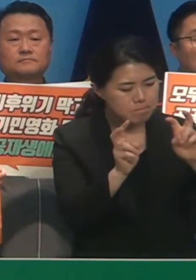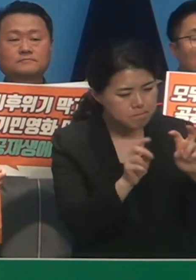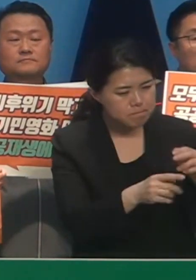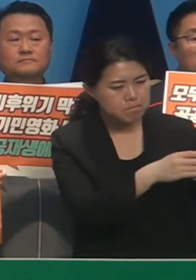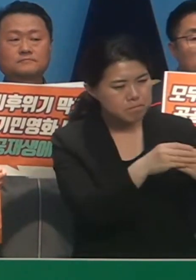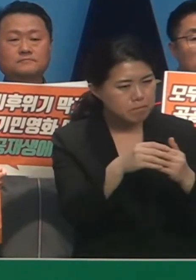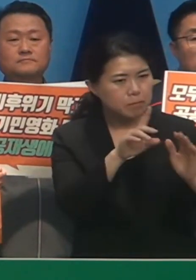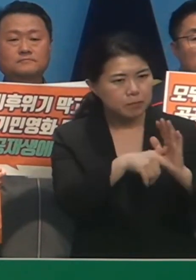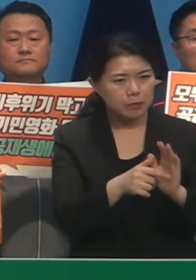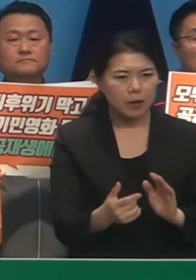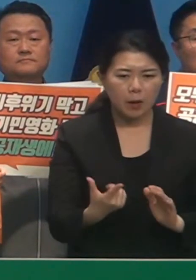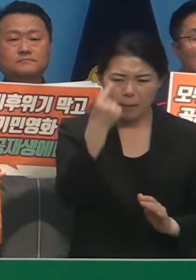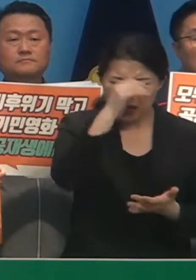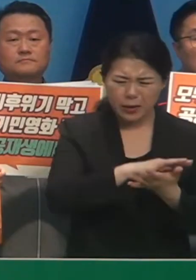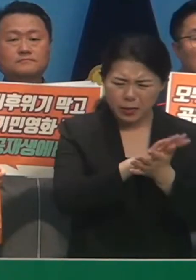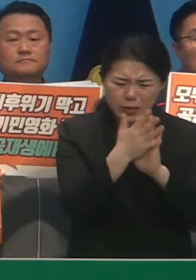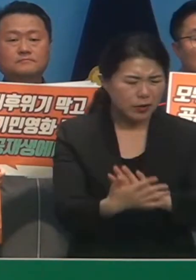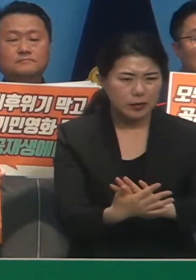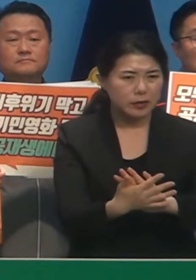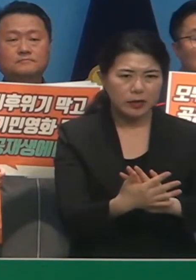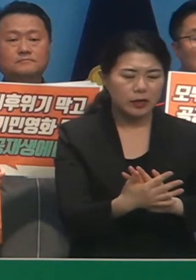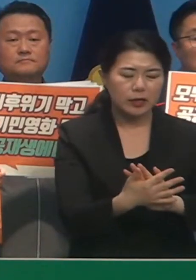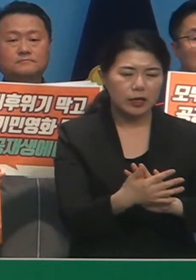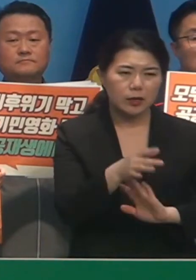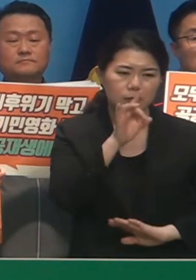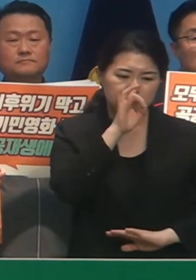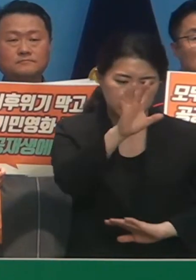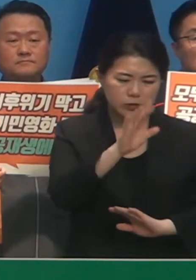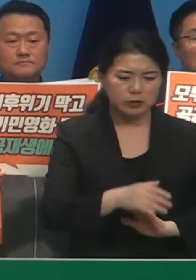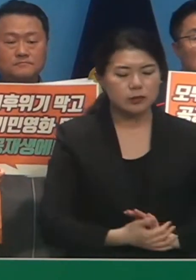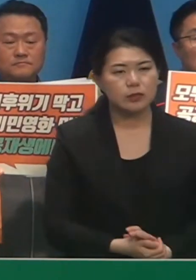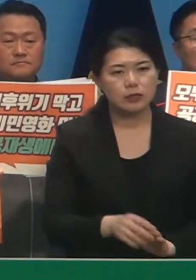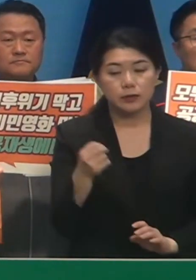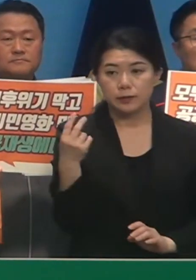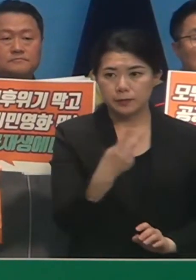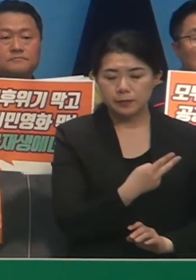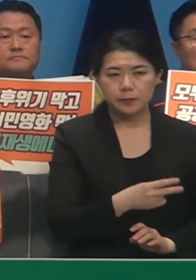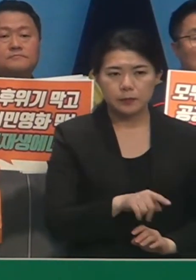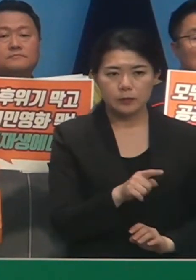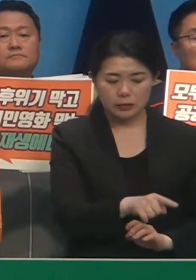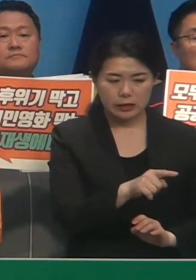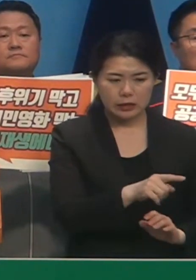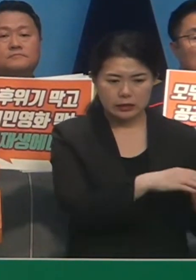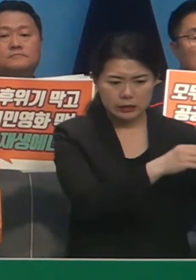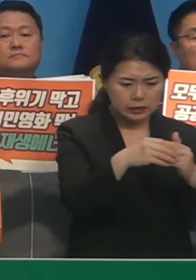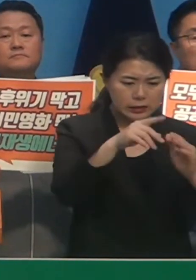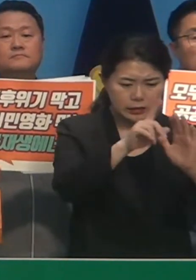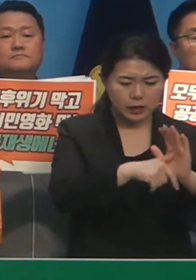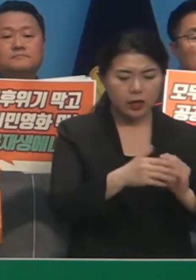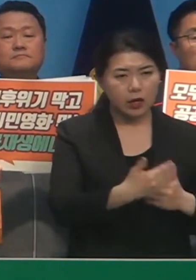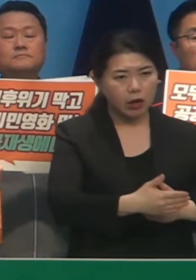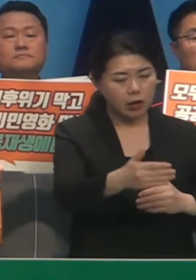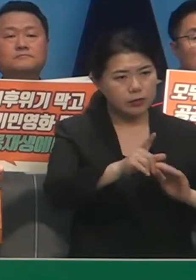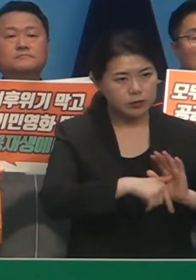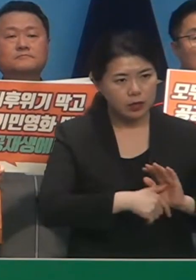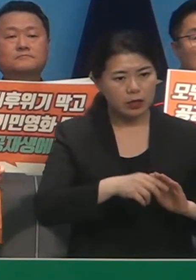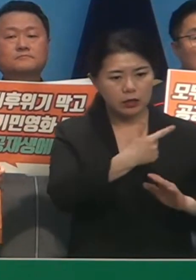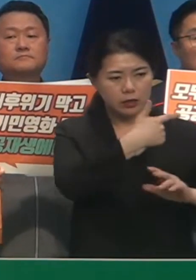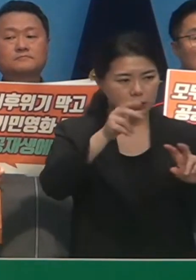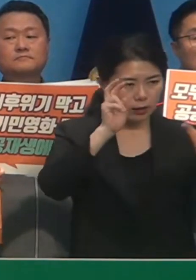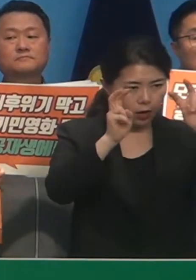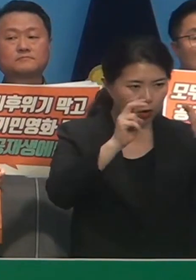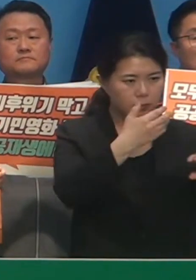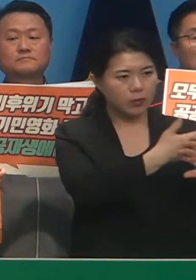방식으로는 신속한 전환을 이룰지도 의문이지만 그 경우에 그러한 과정에서